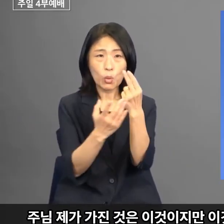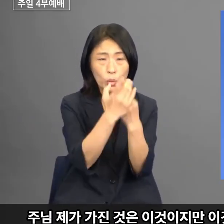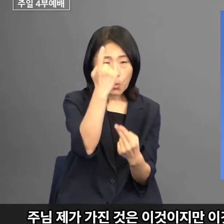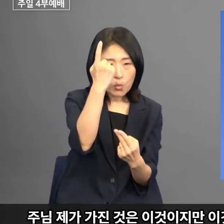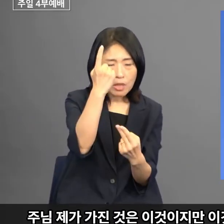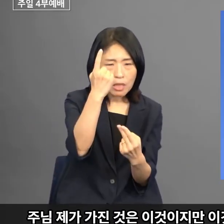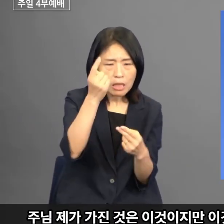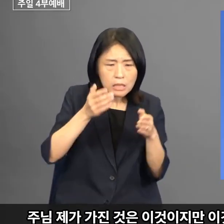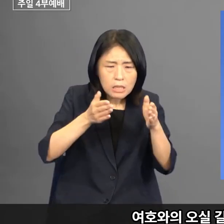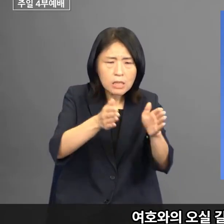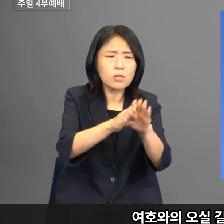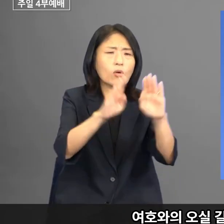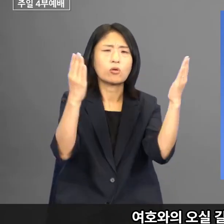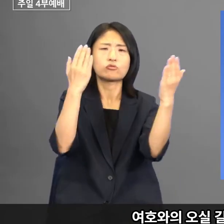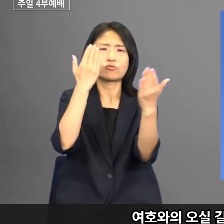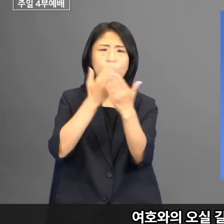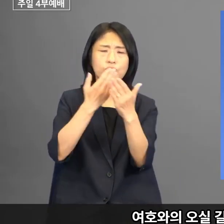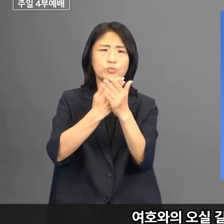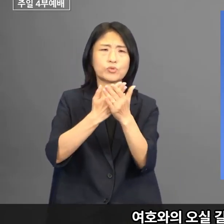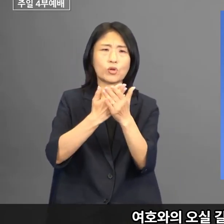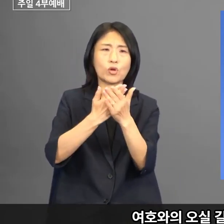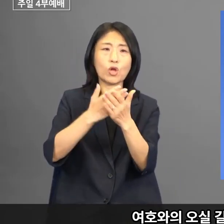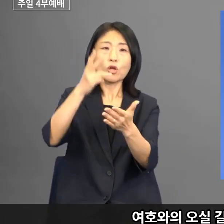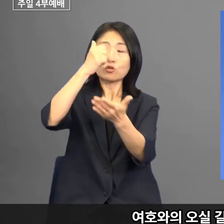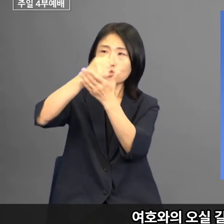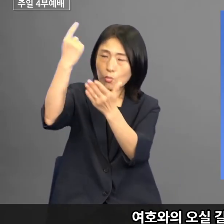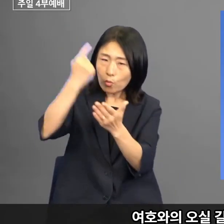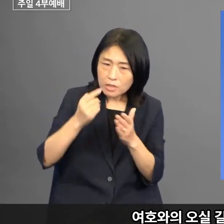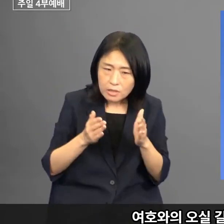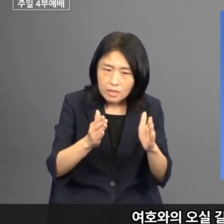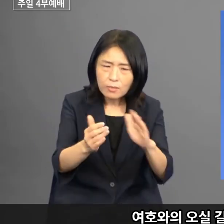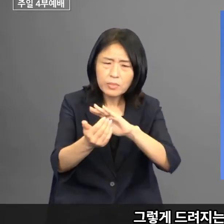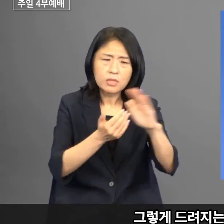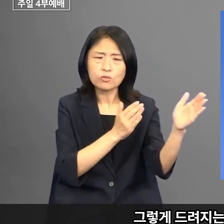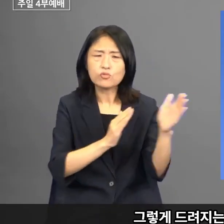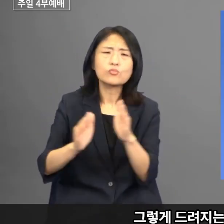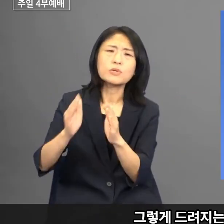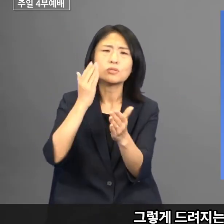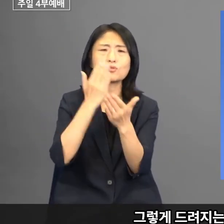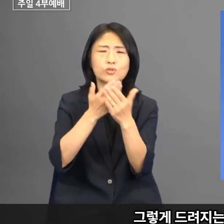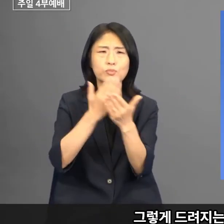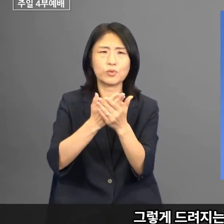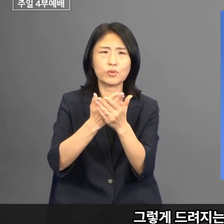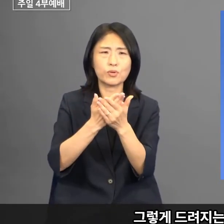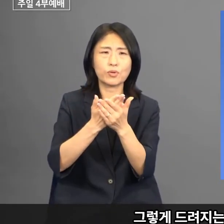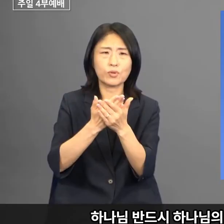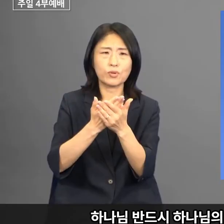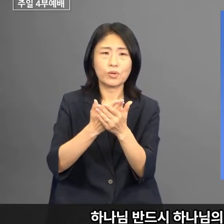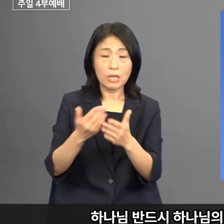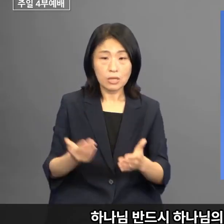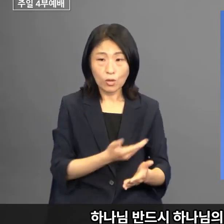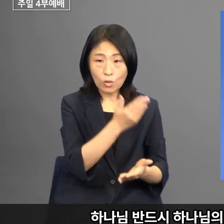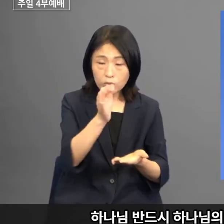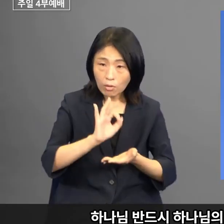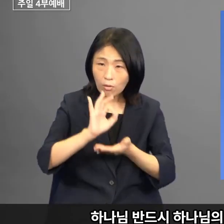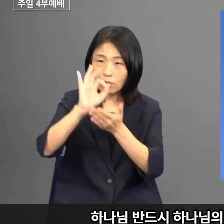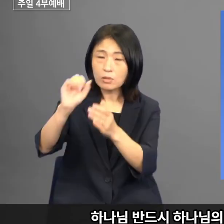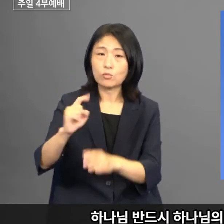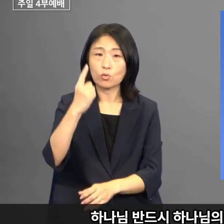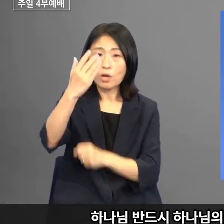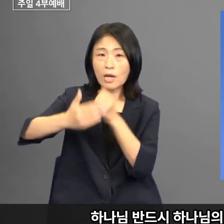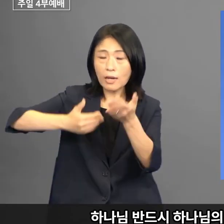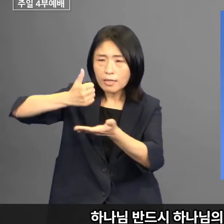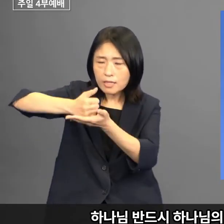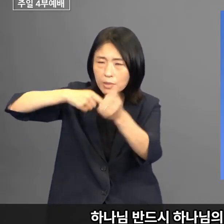길을 열어주십시오. 여호와의 오실 길을 예비해 주십시오. 그렇게 드려지는 여러분들을 통하여 하나님 반드시